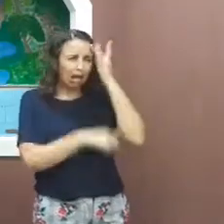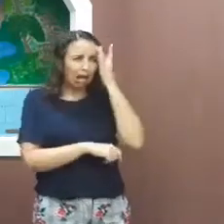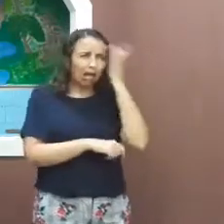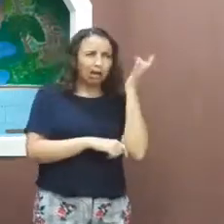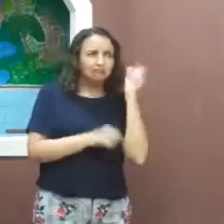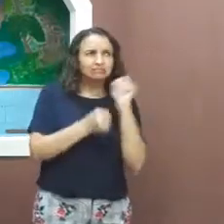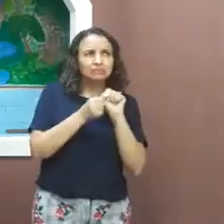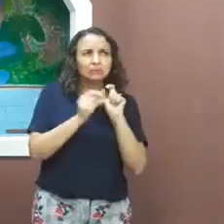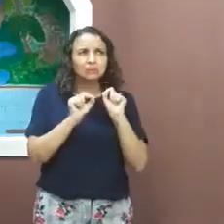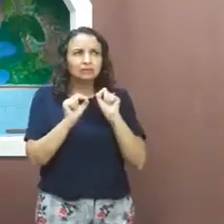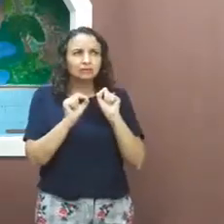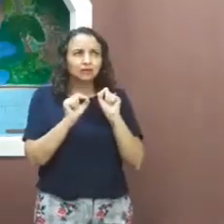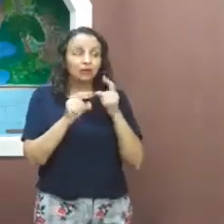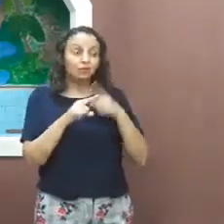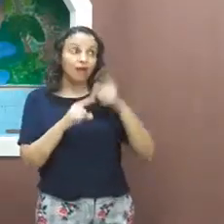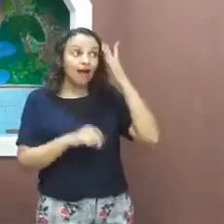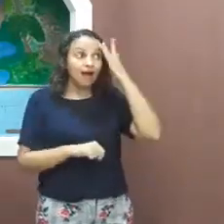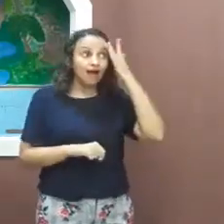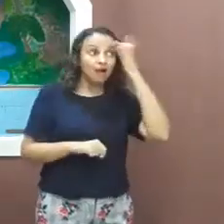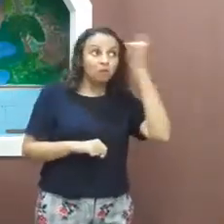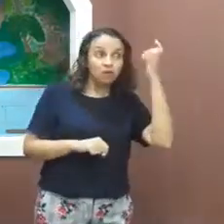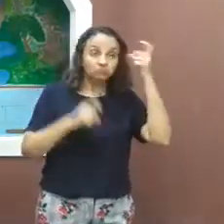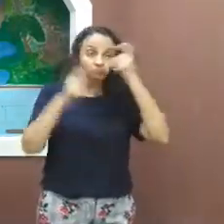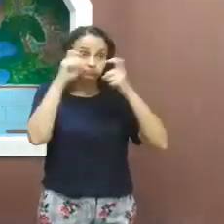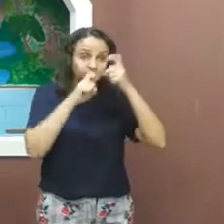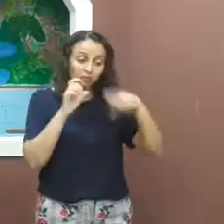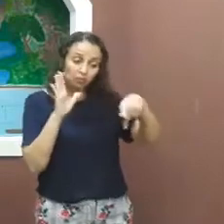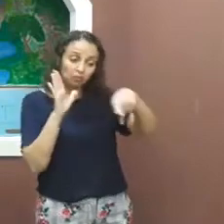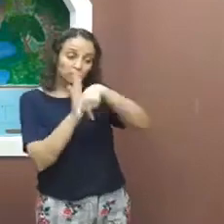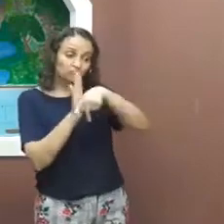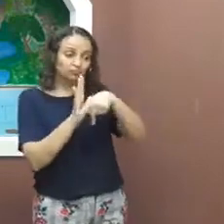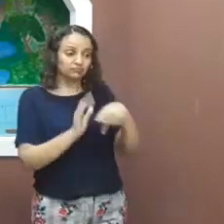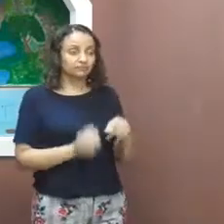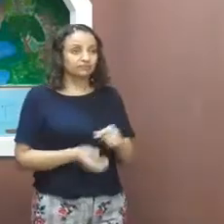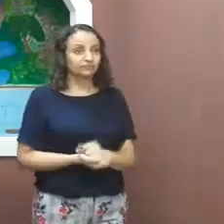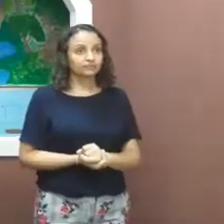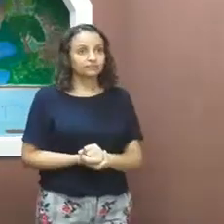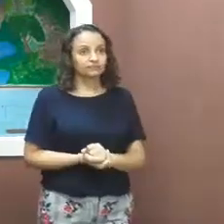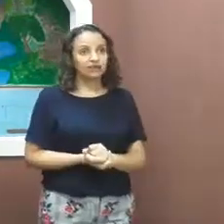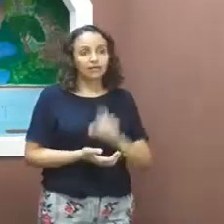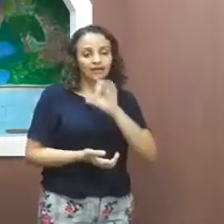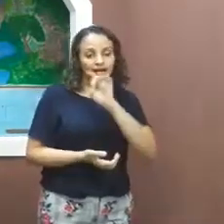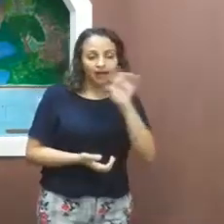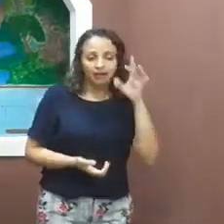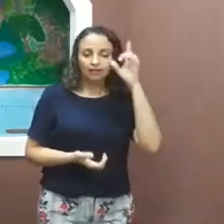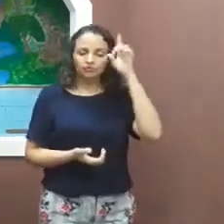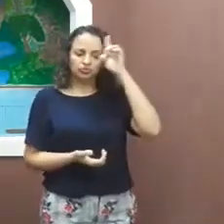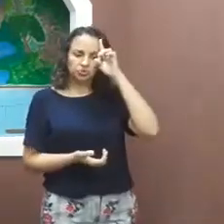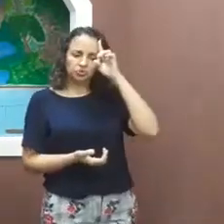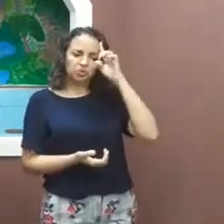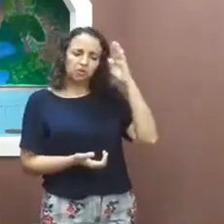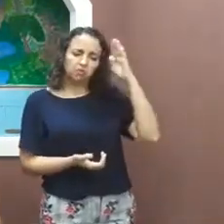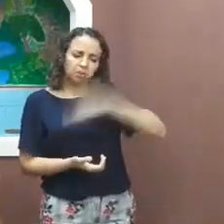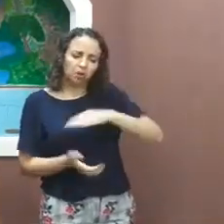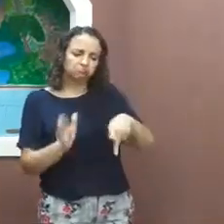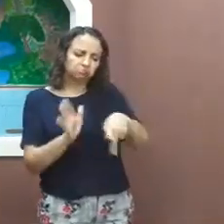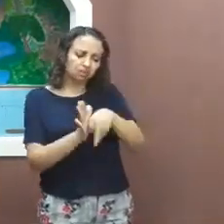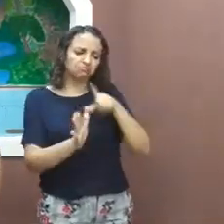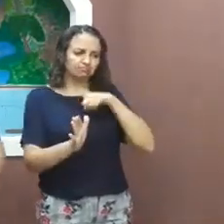amanhã, pois o amanhã se preocupará consigo mesmo. Basta a cada dia o seu próprio